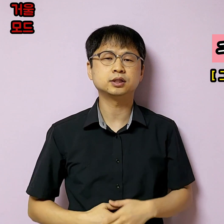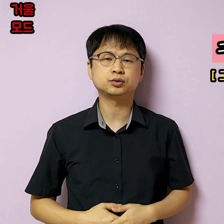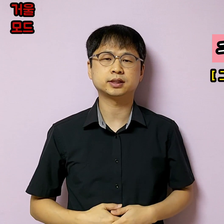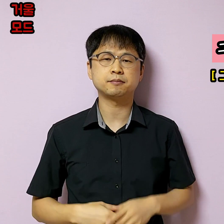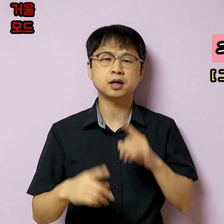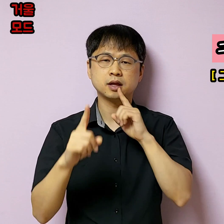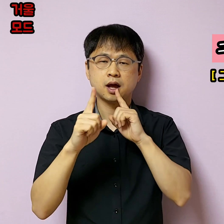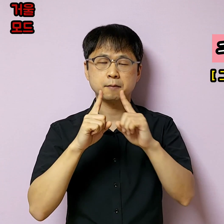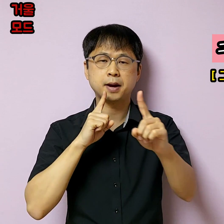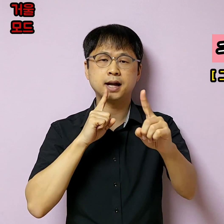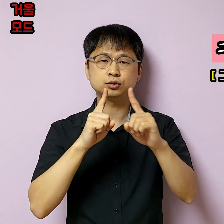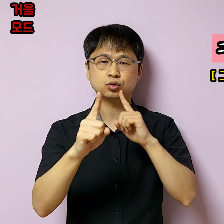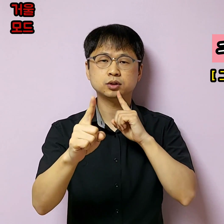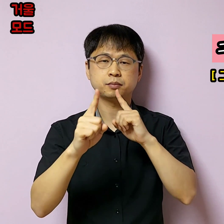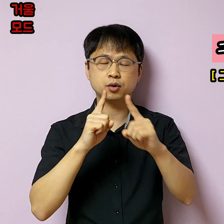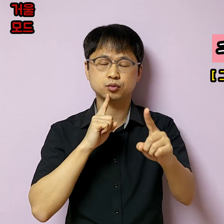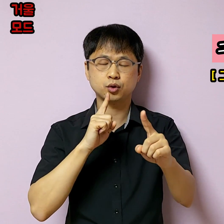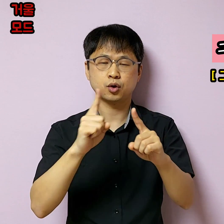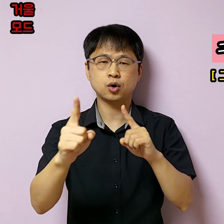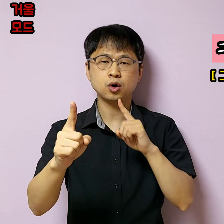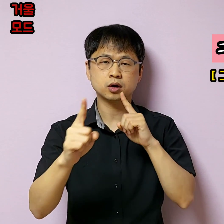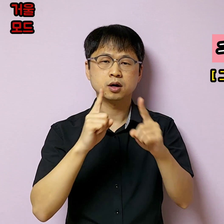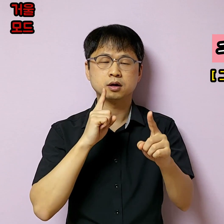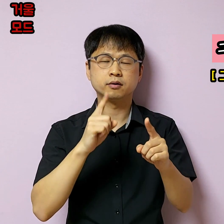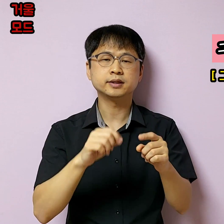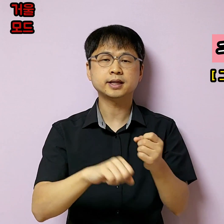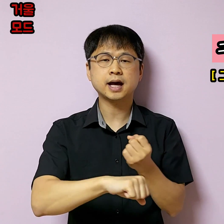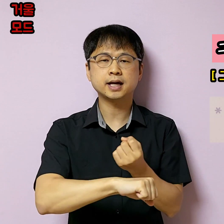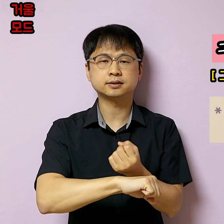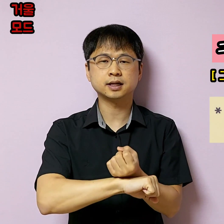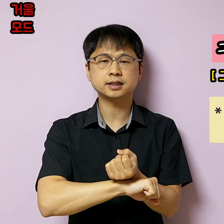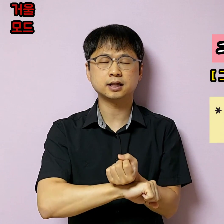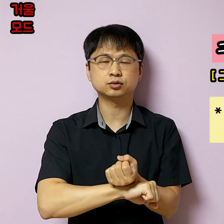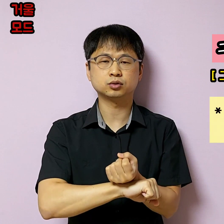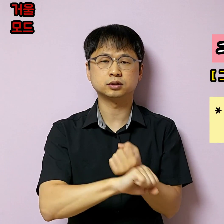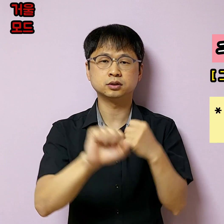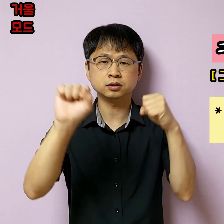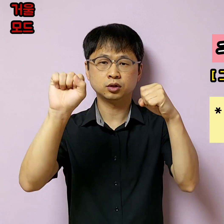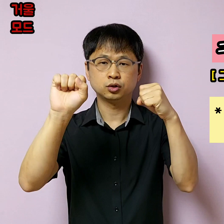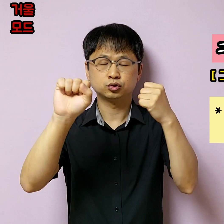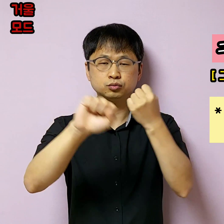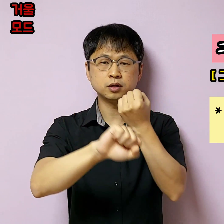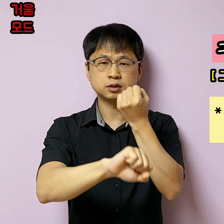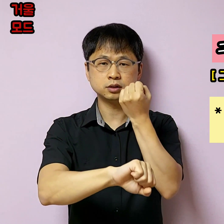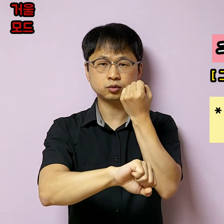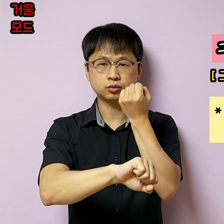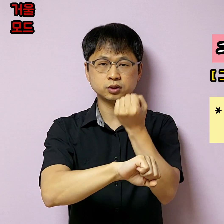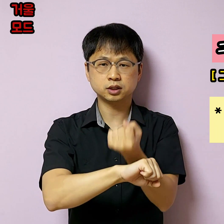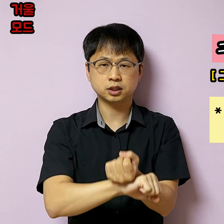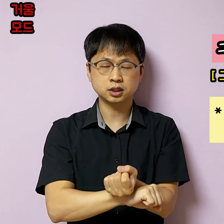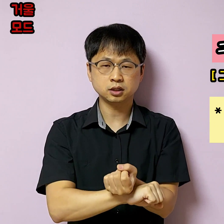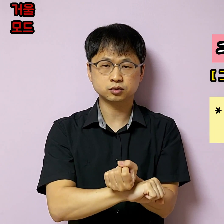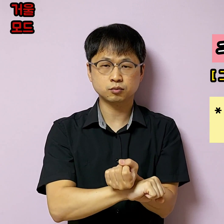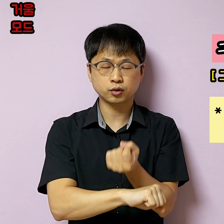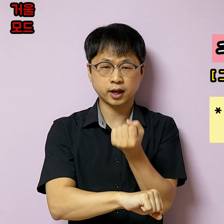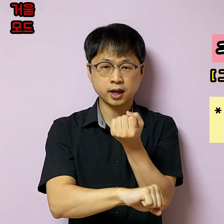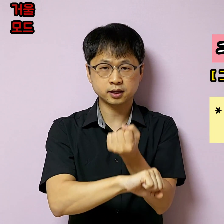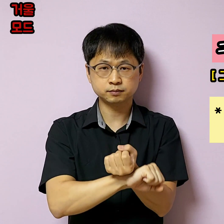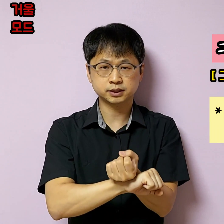수 있다면 말 수어는 배웠고요. 건네다 전하다 하는 수어는 주먹을 손등끼리 손목에 겹치게